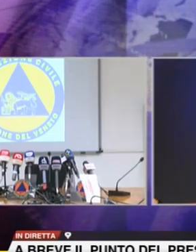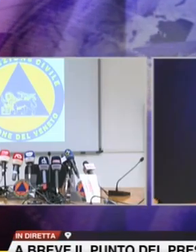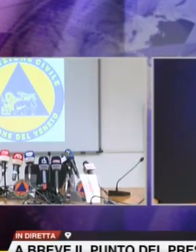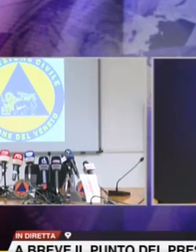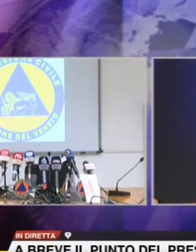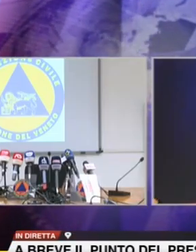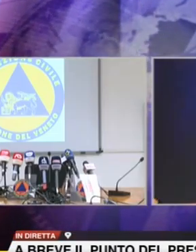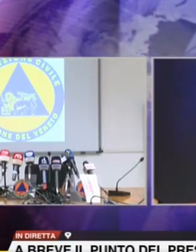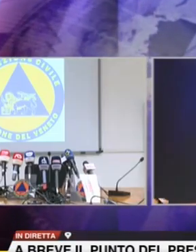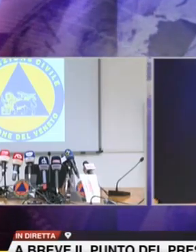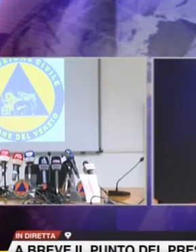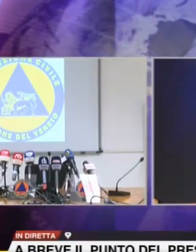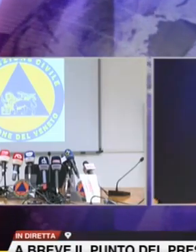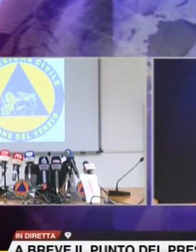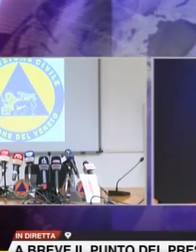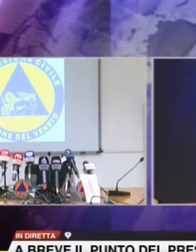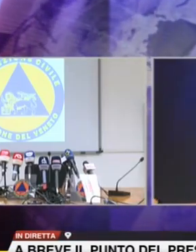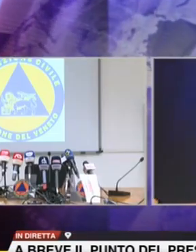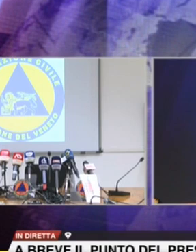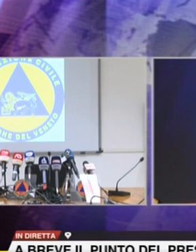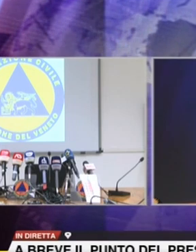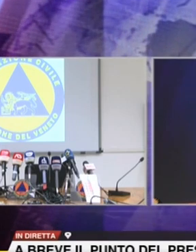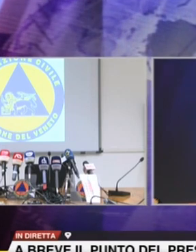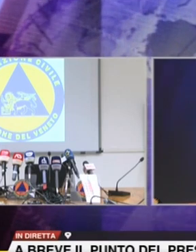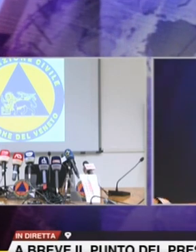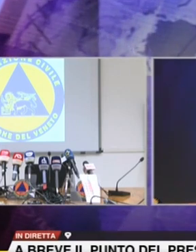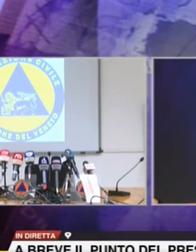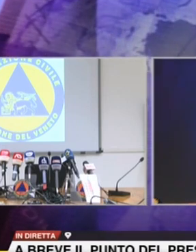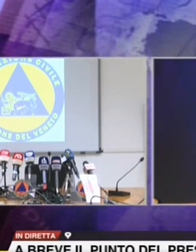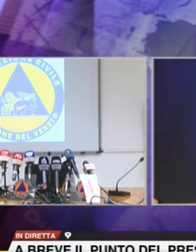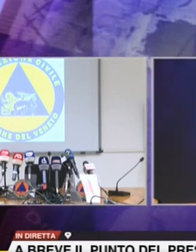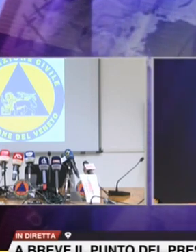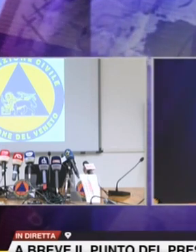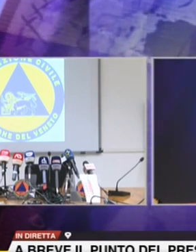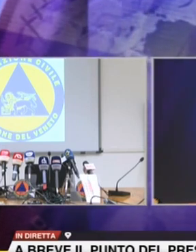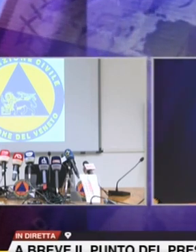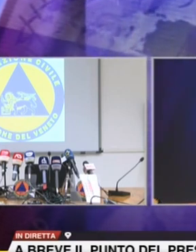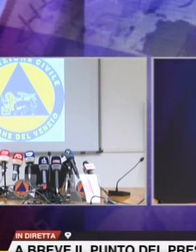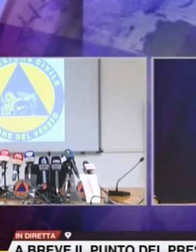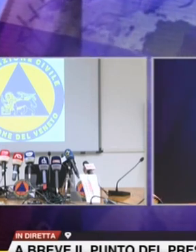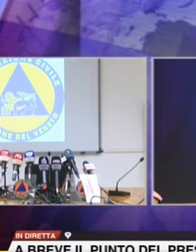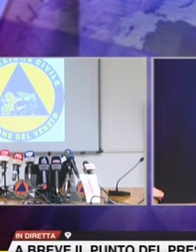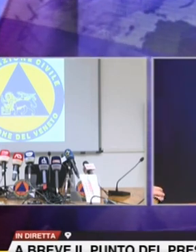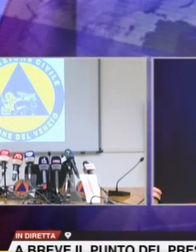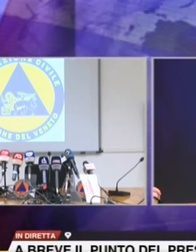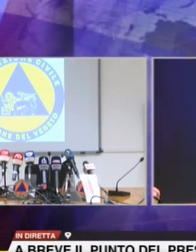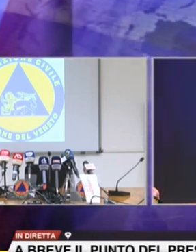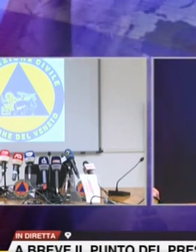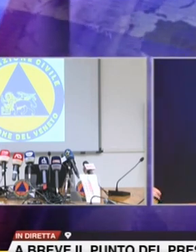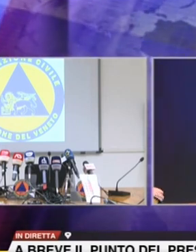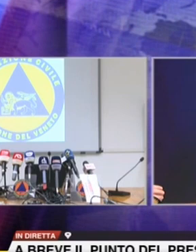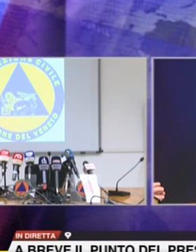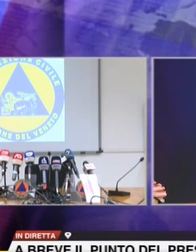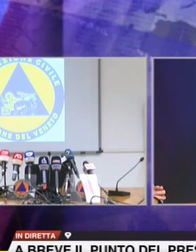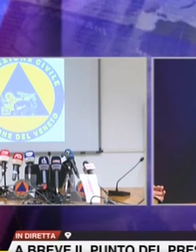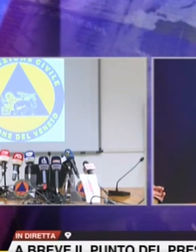lì, che sta per arrivare, penso ormai a momenti, il governatore. E la rete che avete, che è importantissima, la